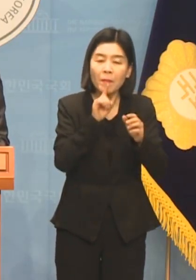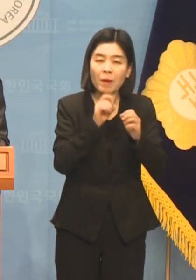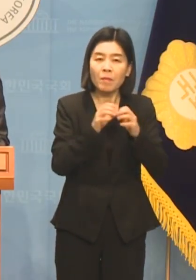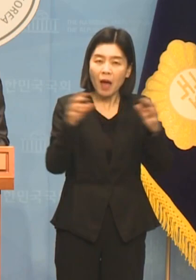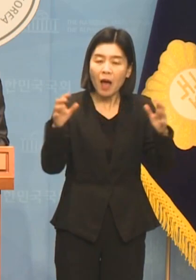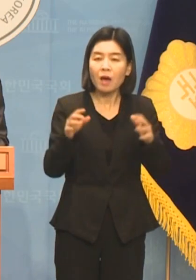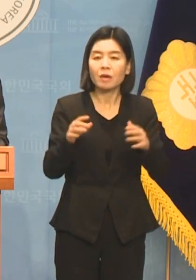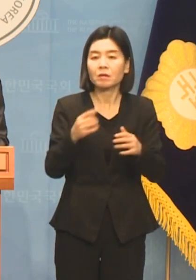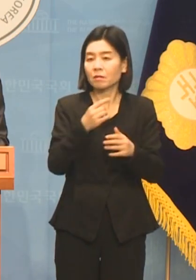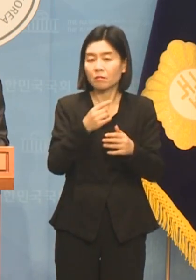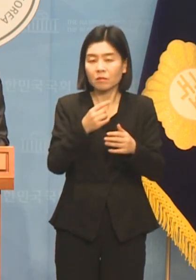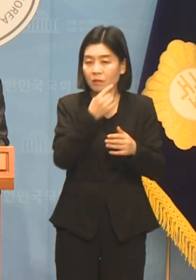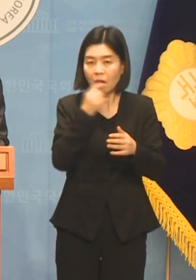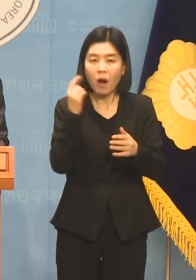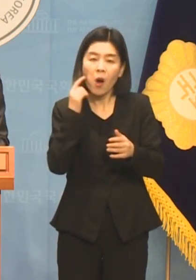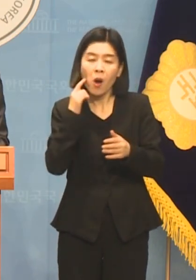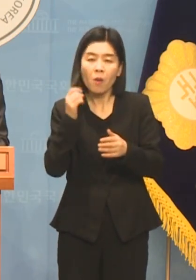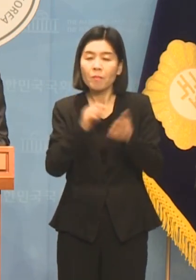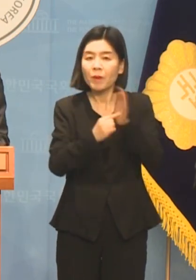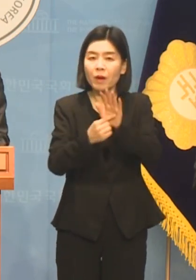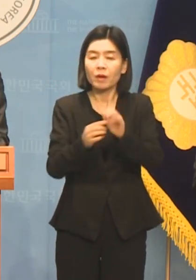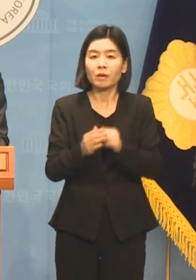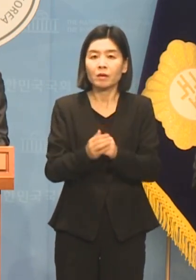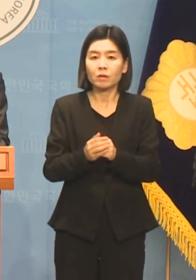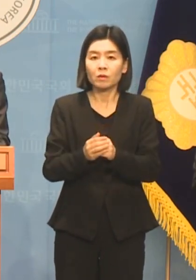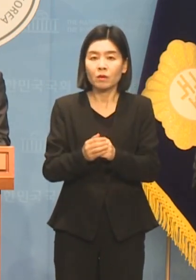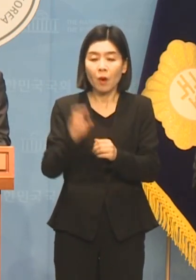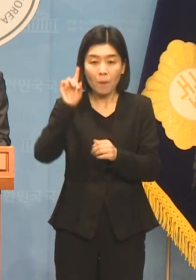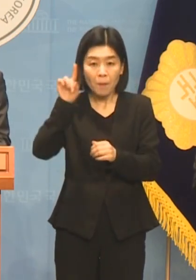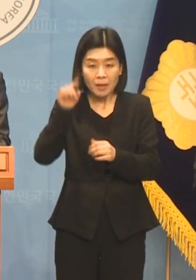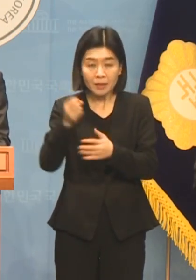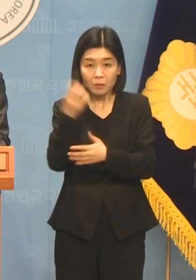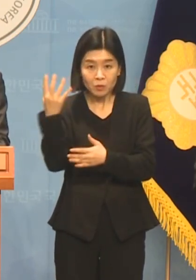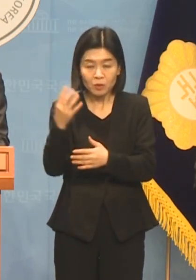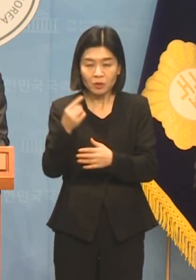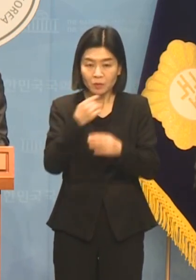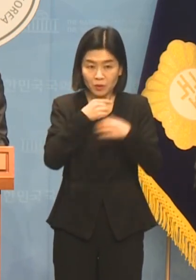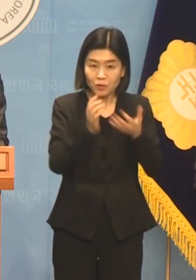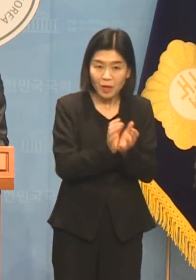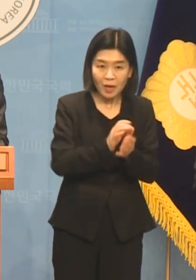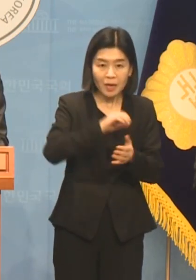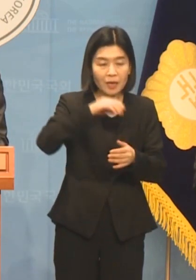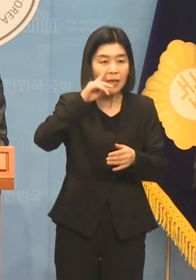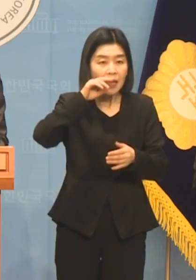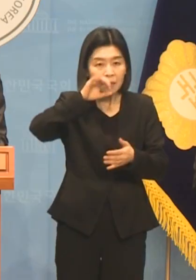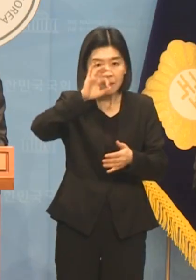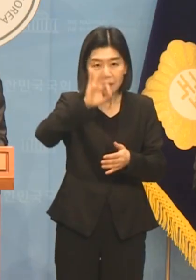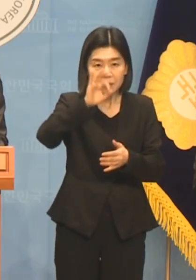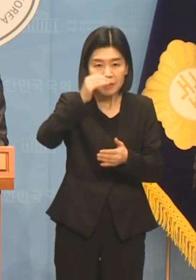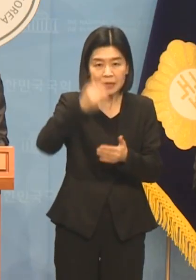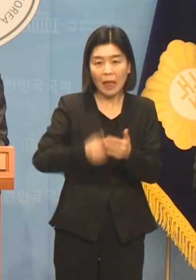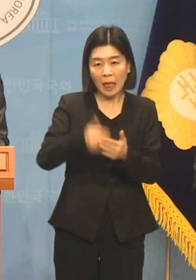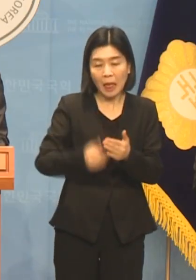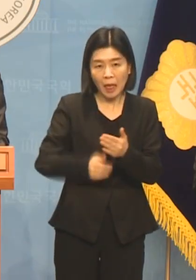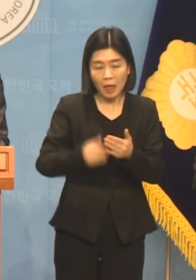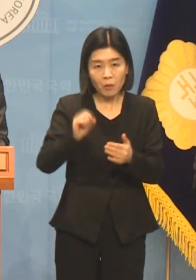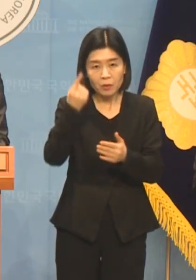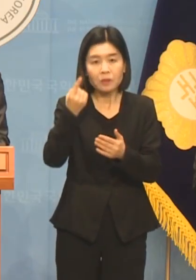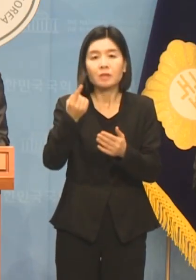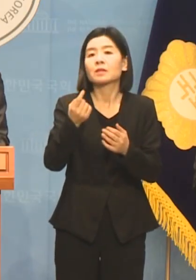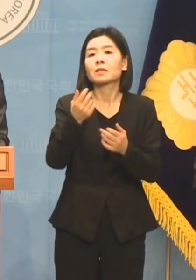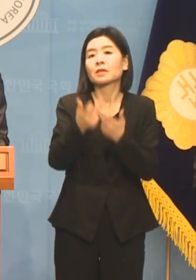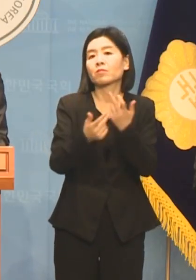매일신문 역시 민주당의 예비비 삭감으로 인해 경상도 지역의 산불 대응이 어렵다는 가짜뉴스를